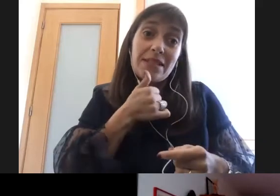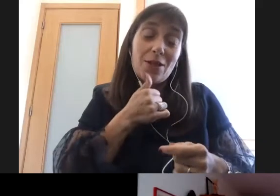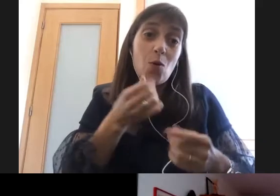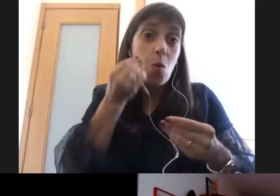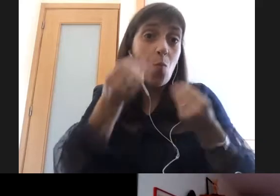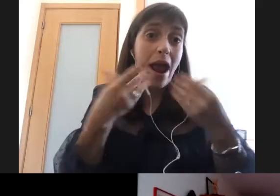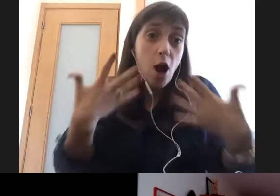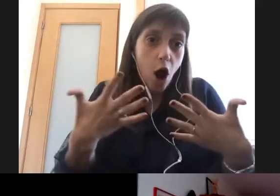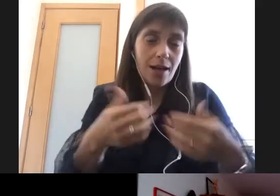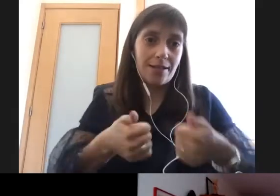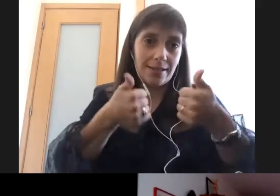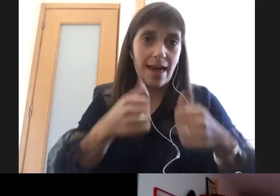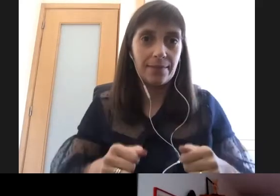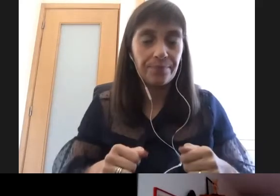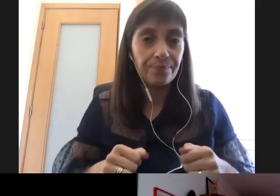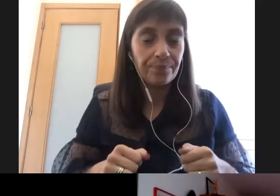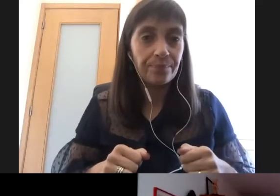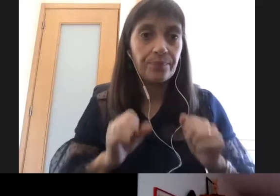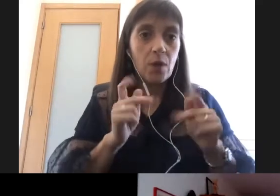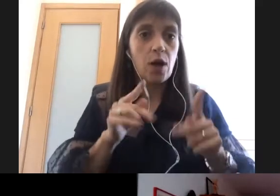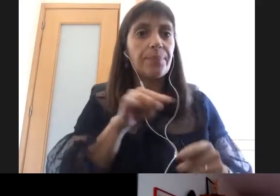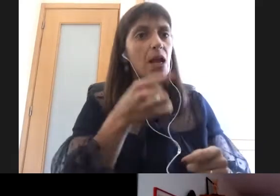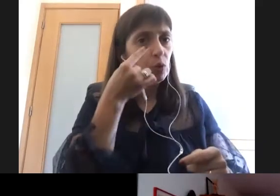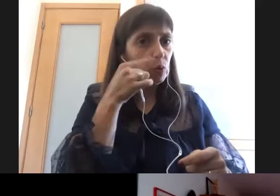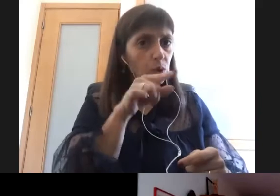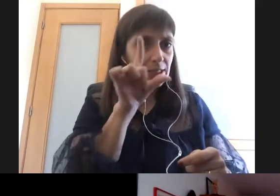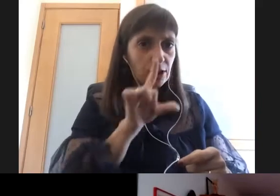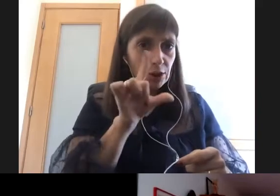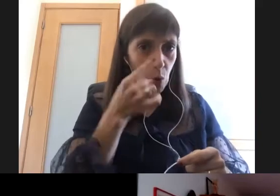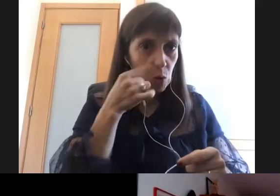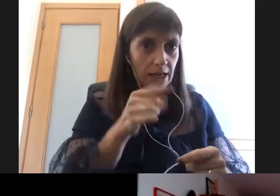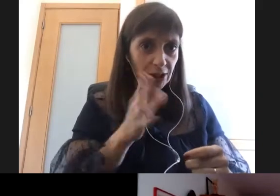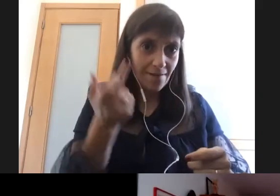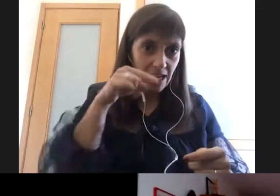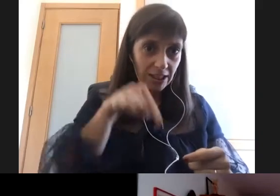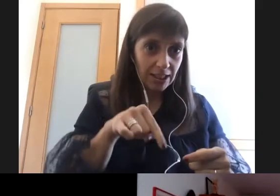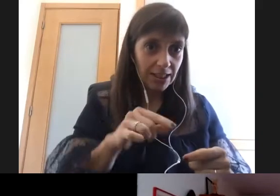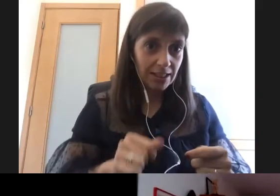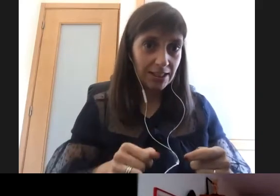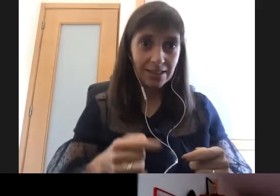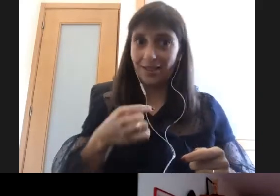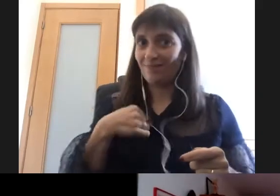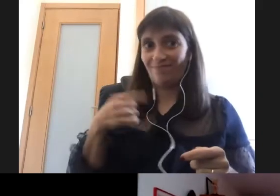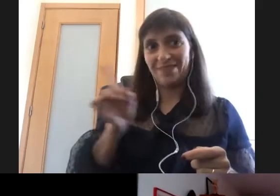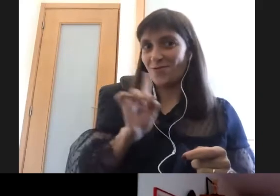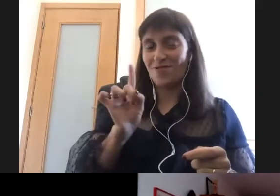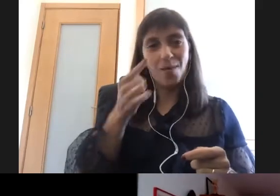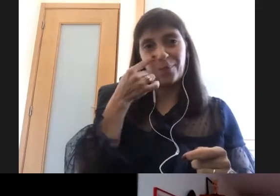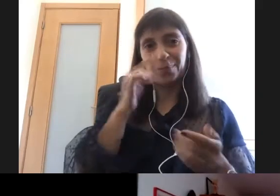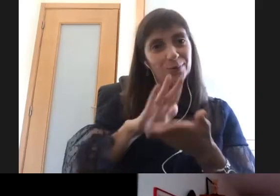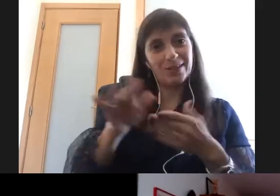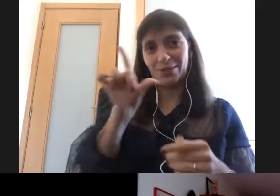E se você conhece Lisboa, já esteve cá? Eu não conheço